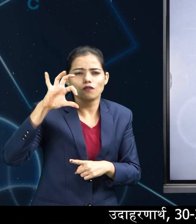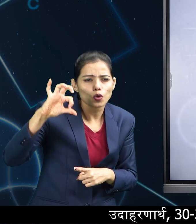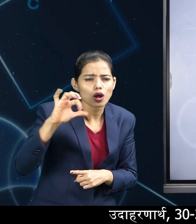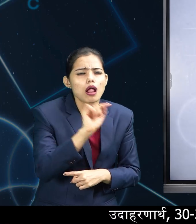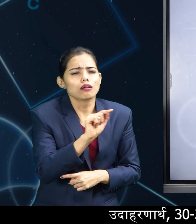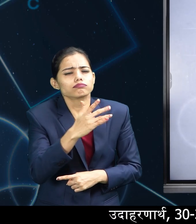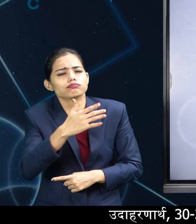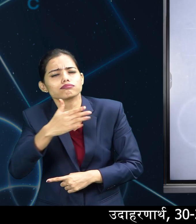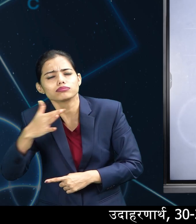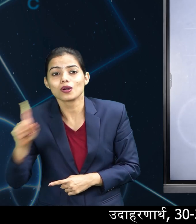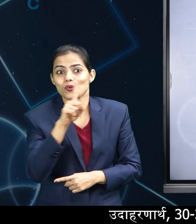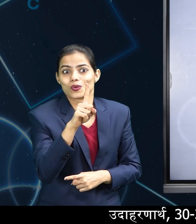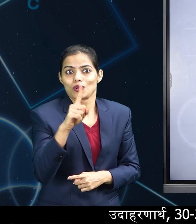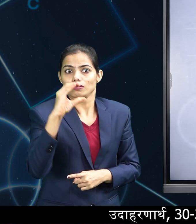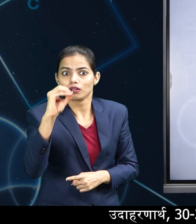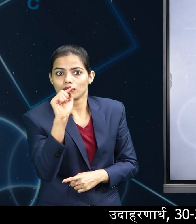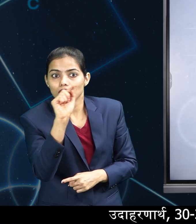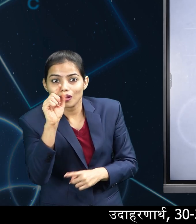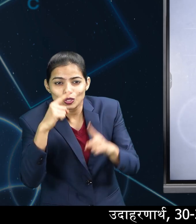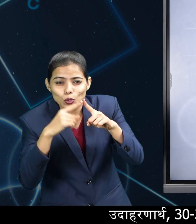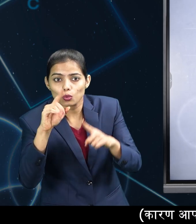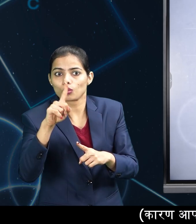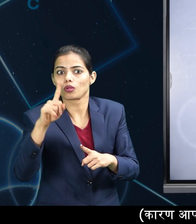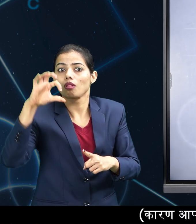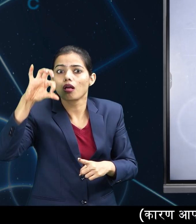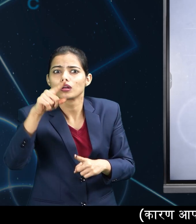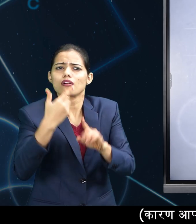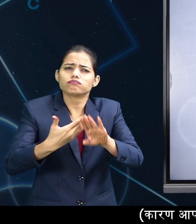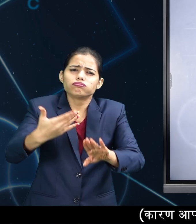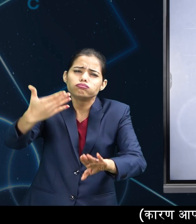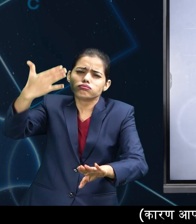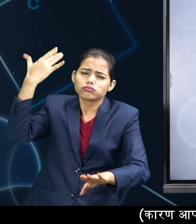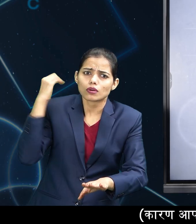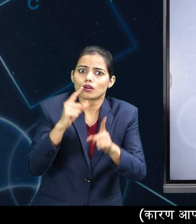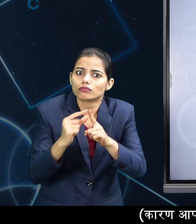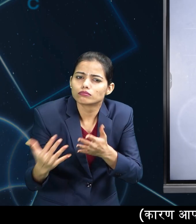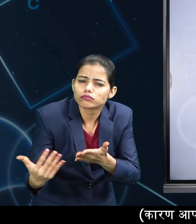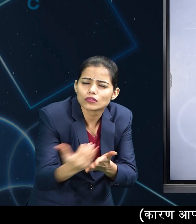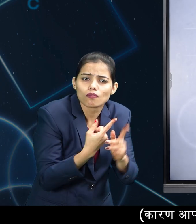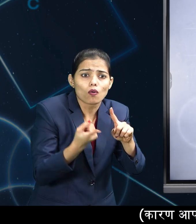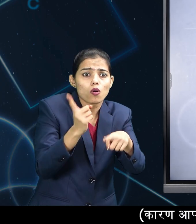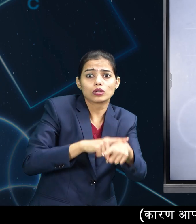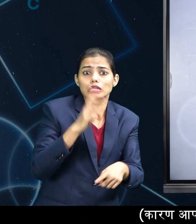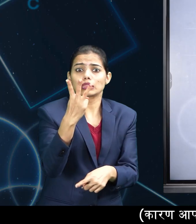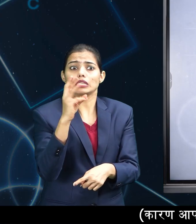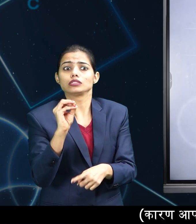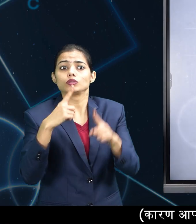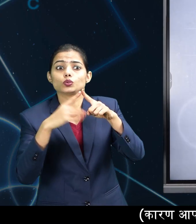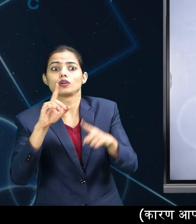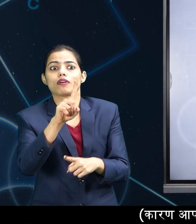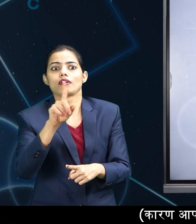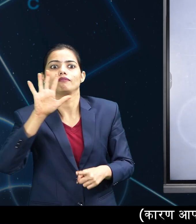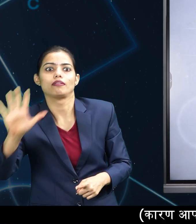49, 110 ते 119 असे गट तयार करू, कारण आपली माहिती 30 ते 115 या श्रेणीतील